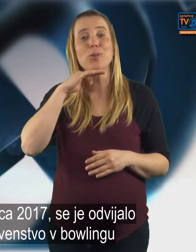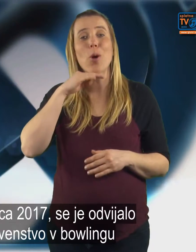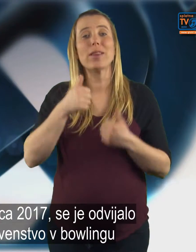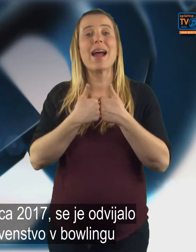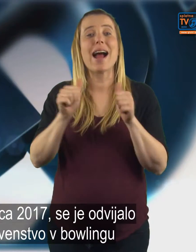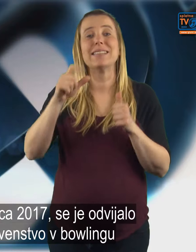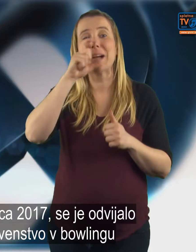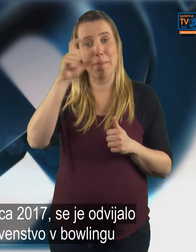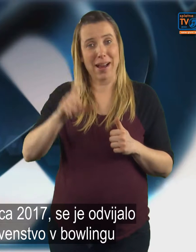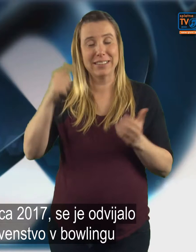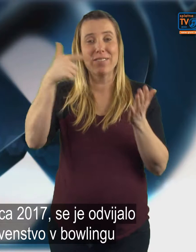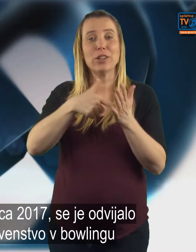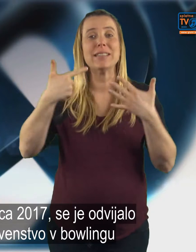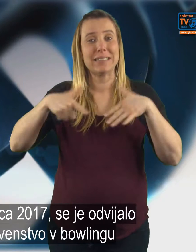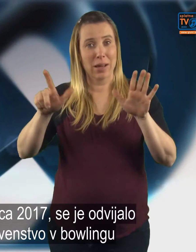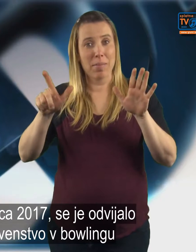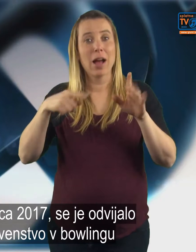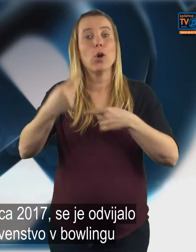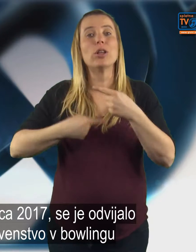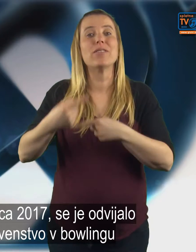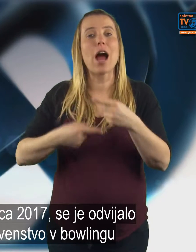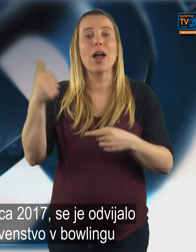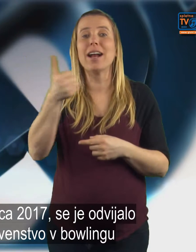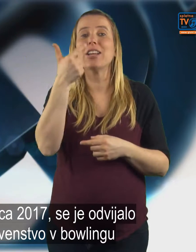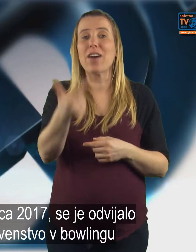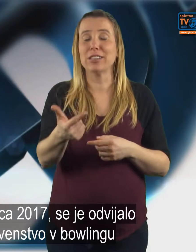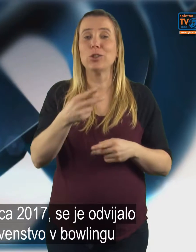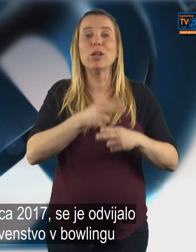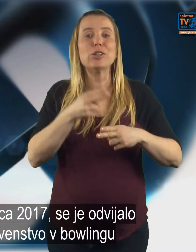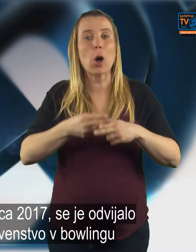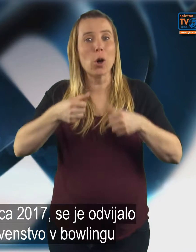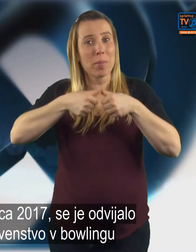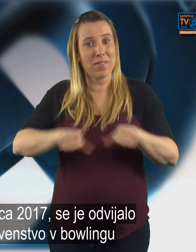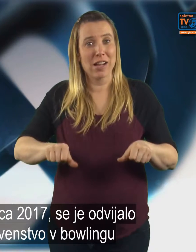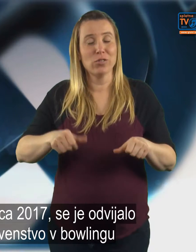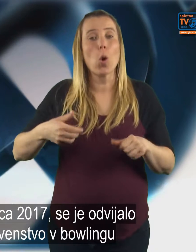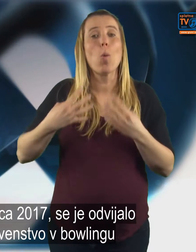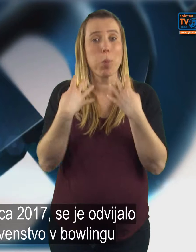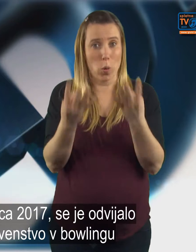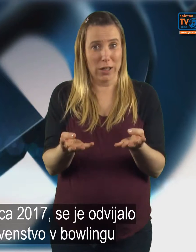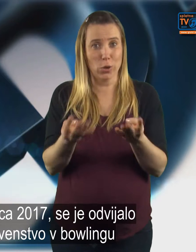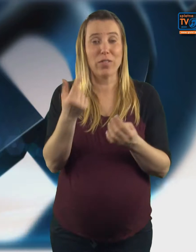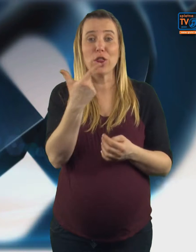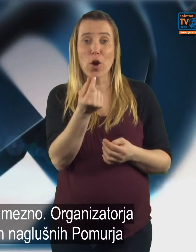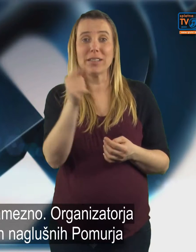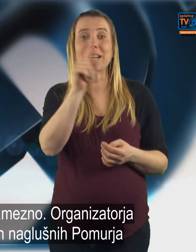V soboto 11. marca 2017 se je odvijalo 21. državno prvenstvo v bowlingu v dvojicah